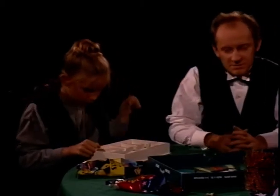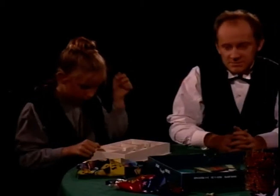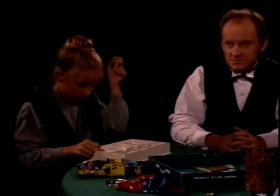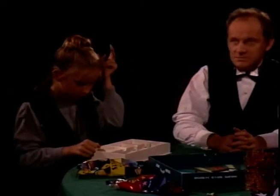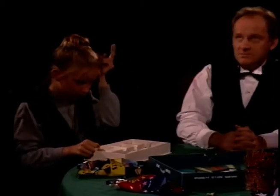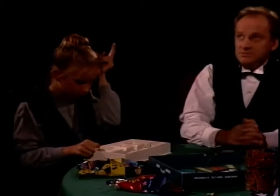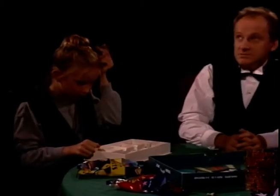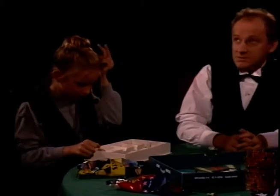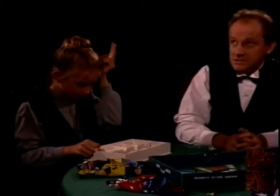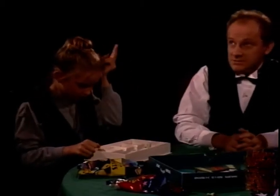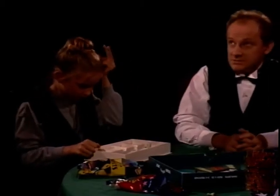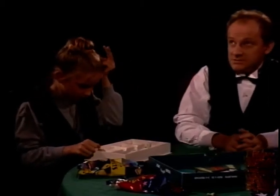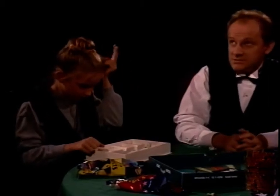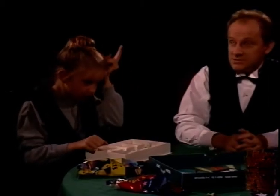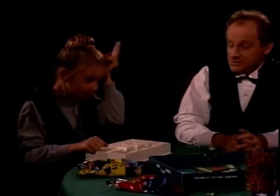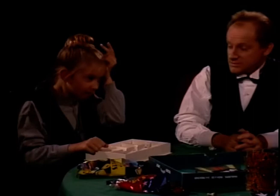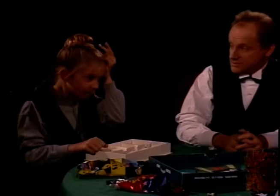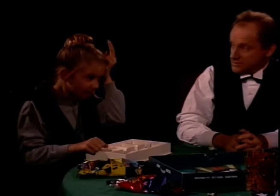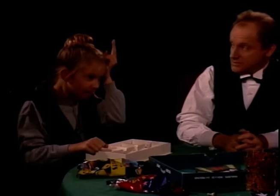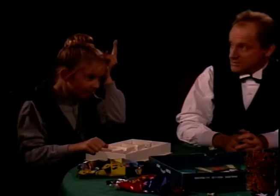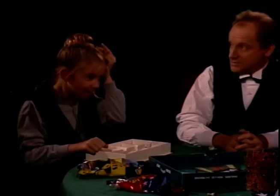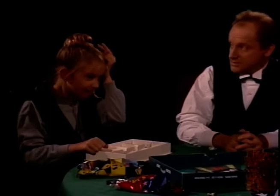Igelkotten springer. Igelkotten. Springer Iljan.